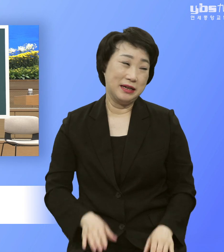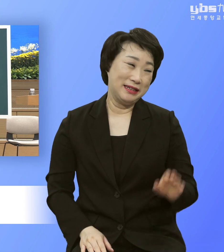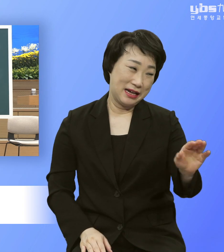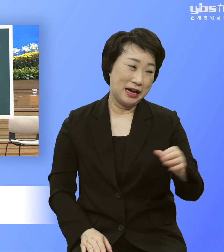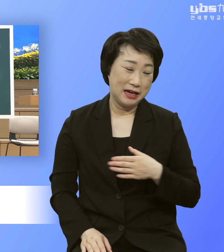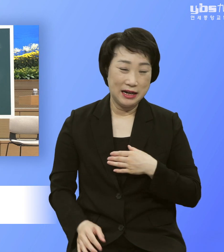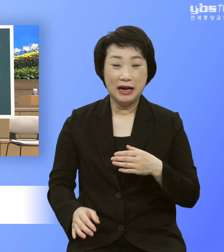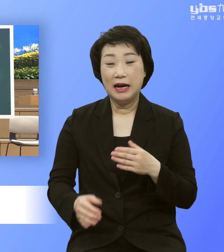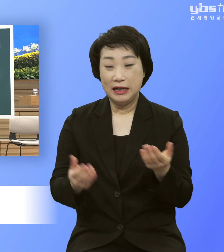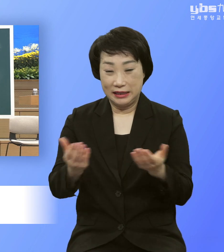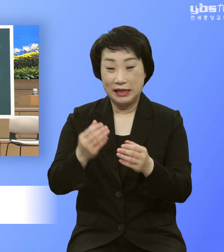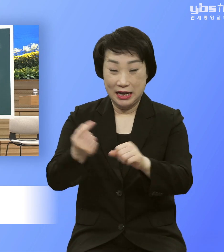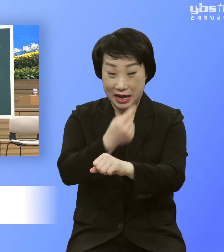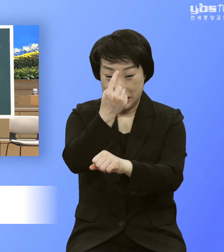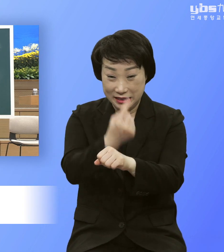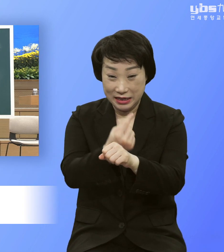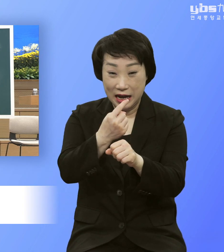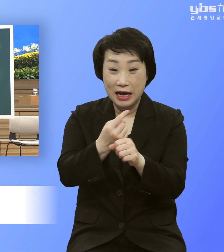1시간